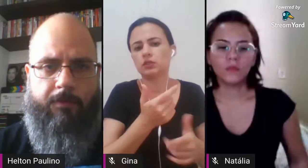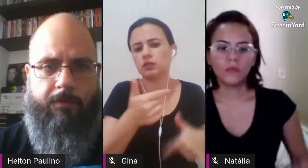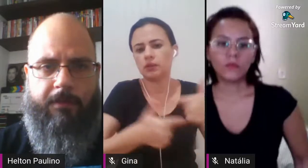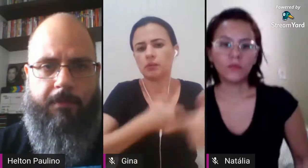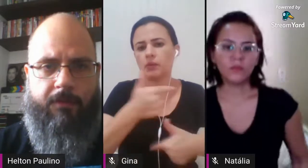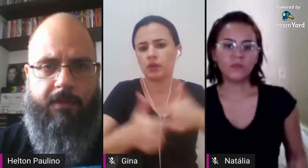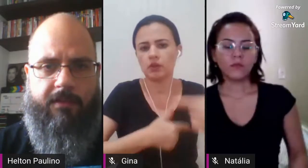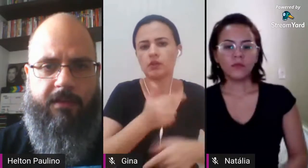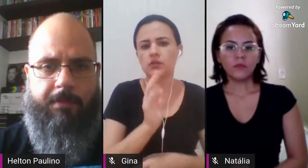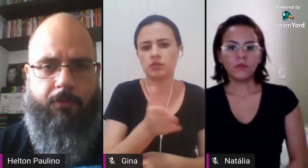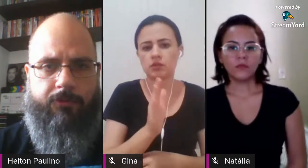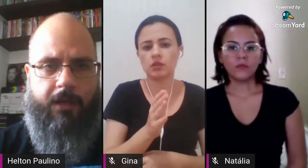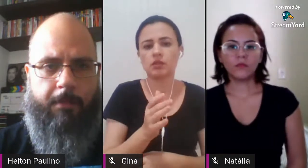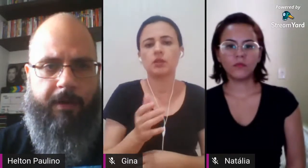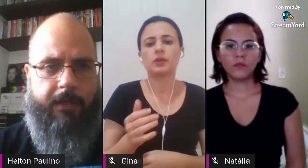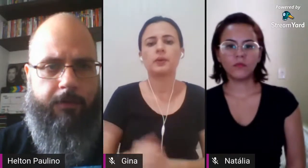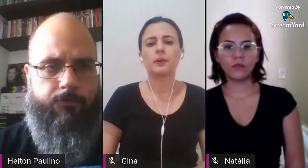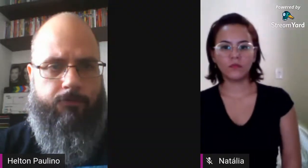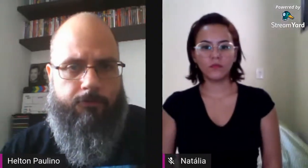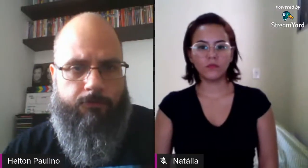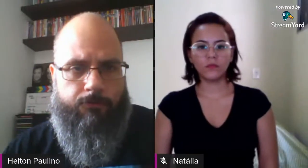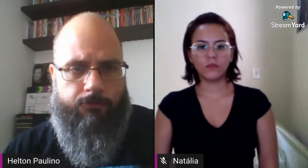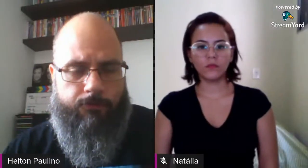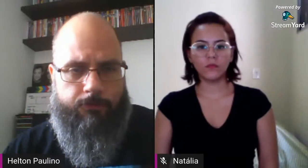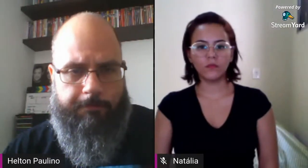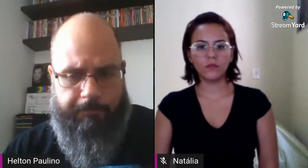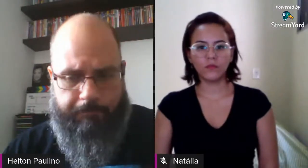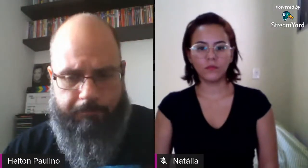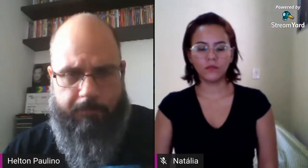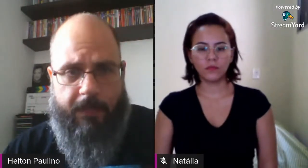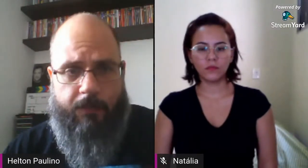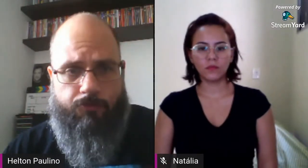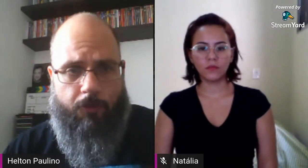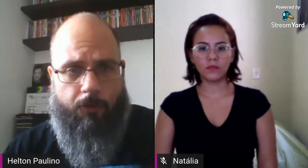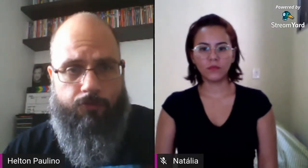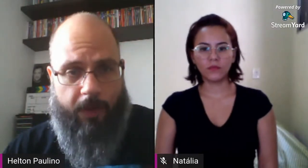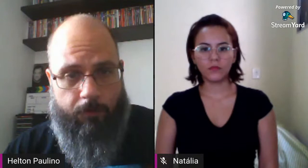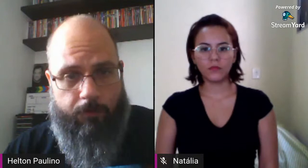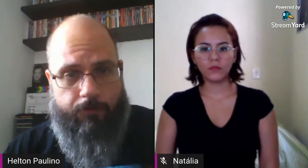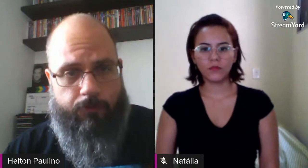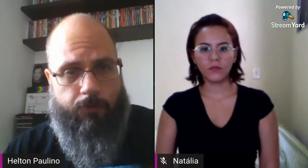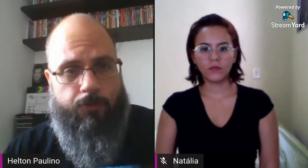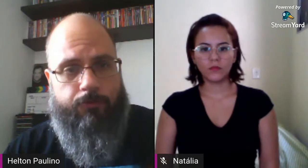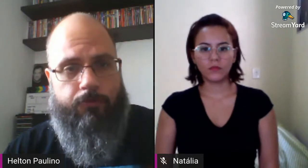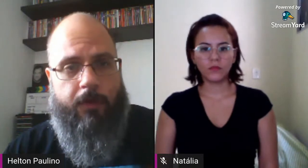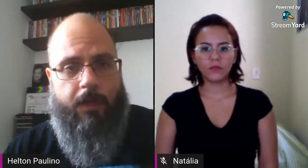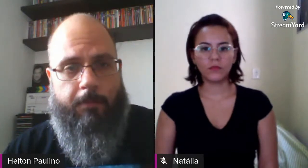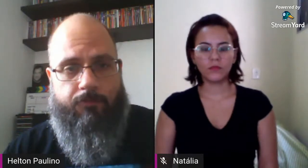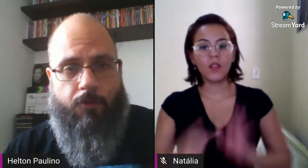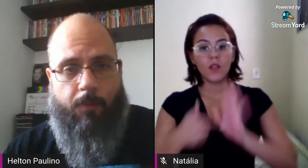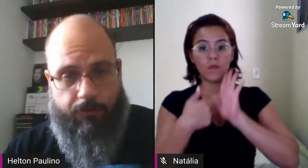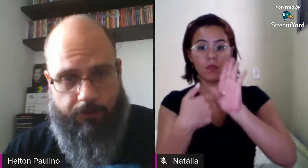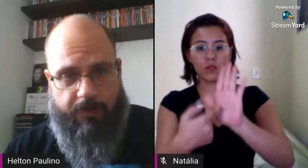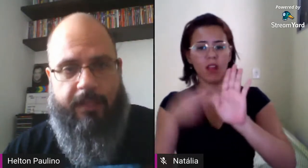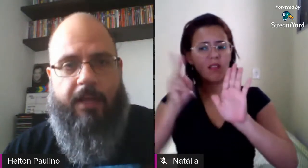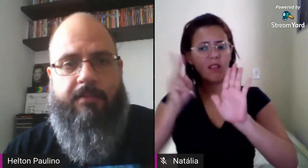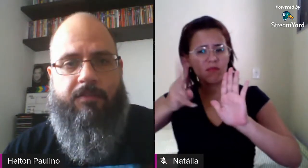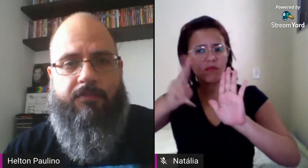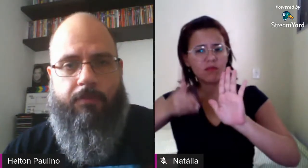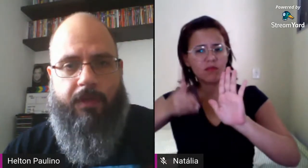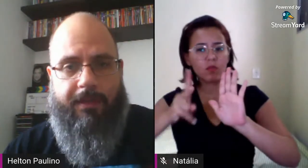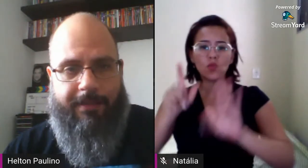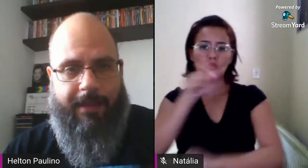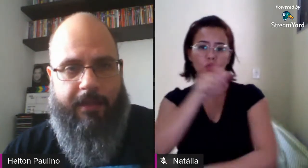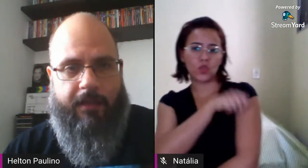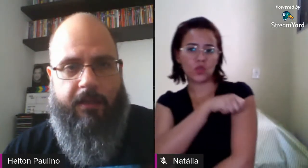o importante mesmo é de sempre mostrar para que os não só os alunos do curso, mas como a sociedade